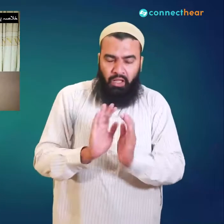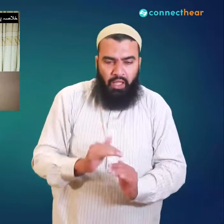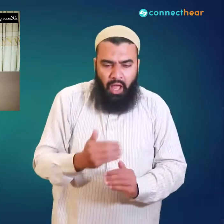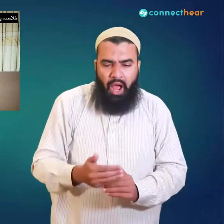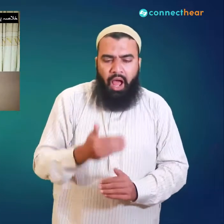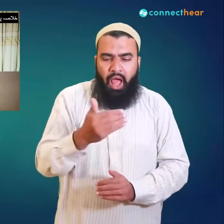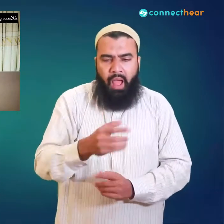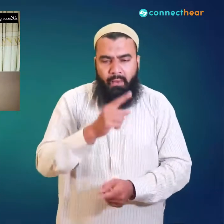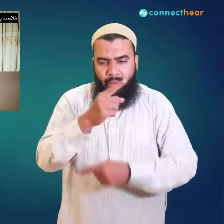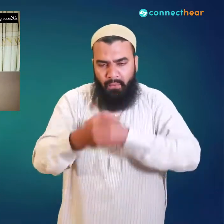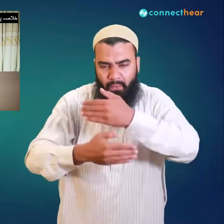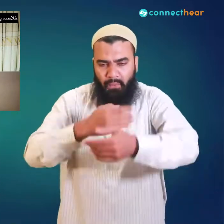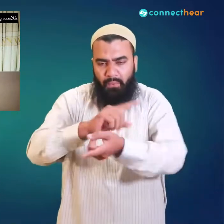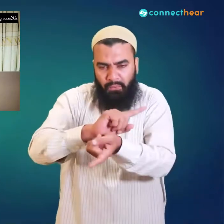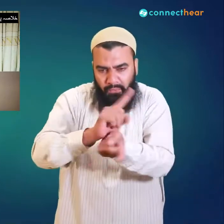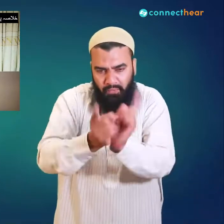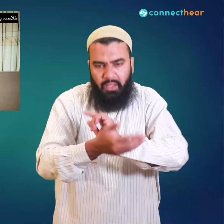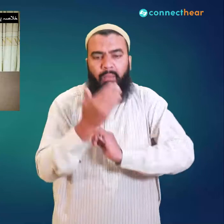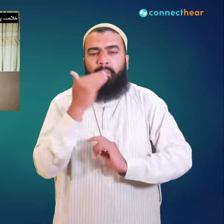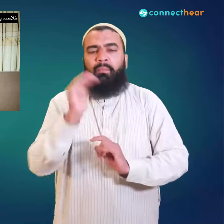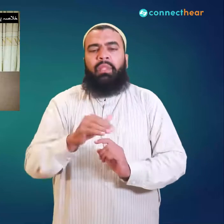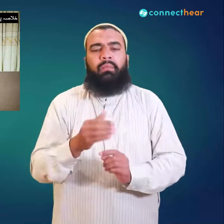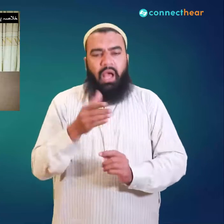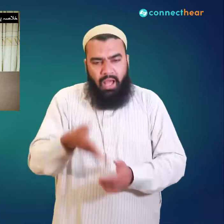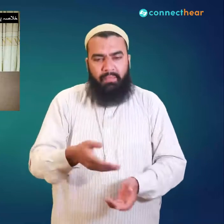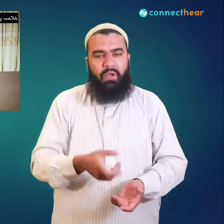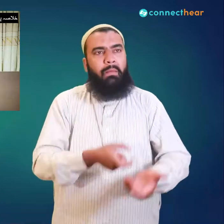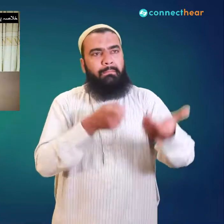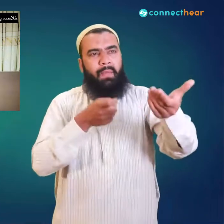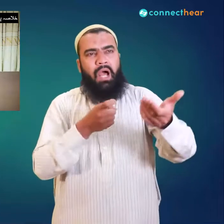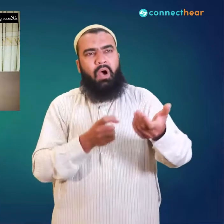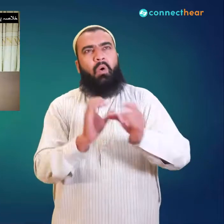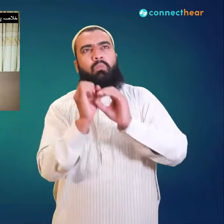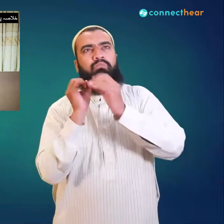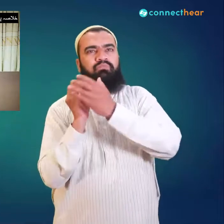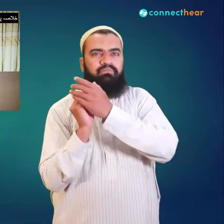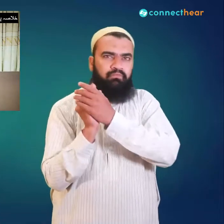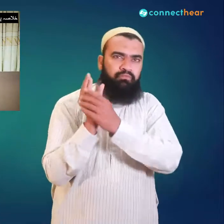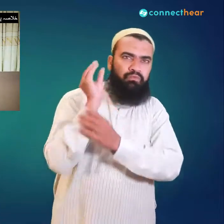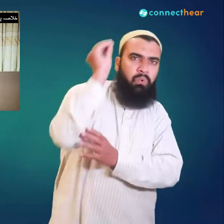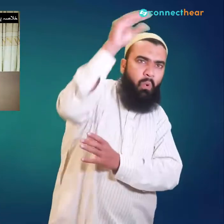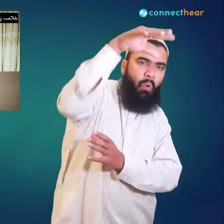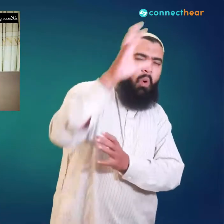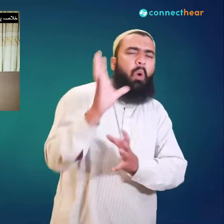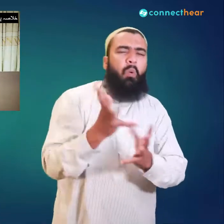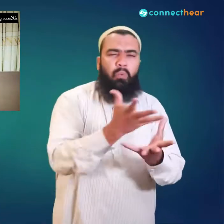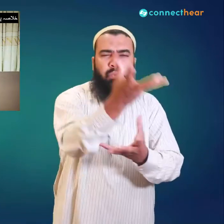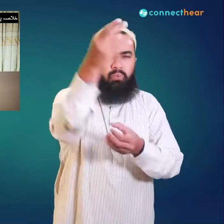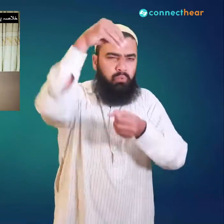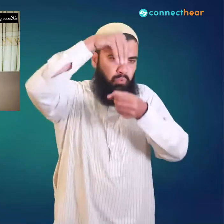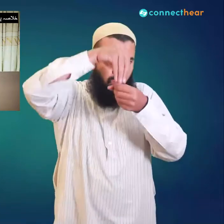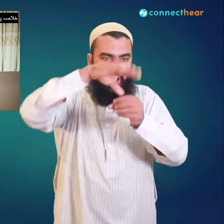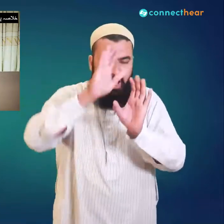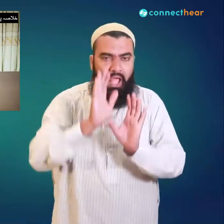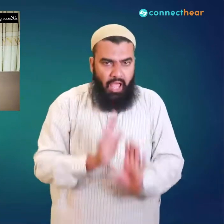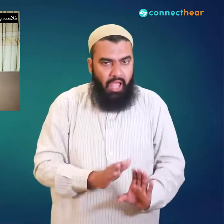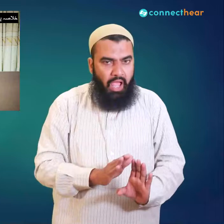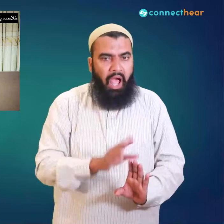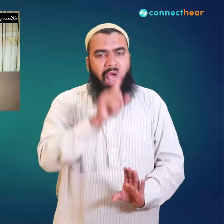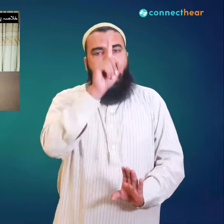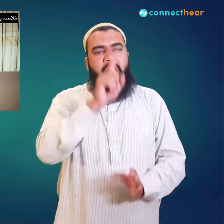بعد کے دور میں، آج کے دور کے اندر یہ میزائل، راکٹ اور ایٹمی طاقت کے حوالے